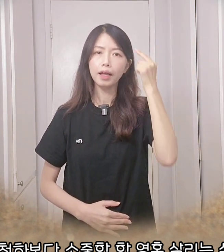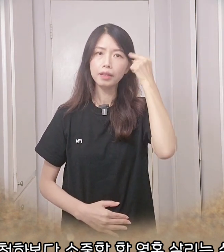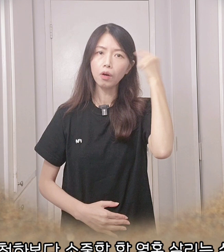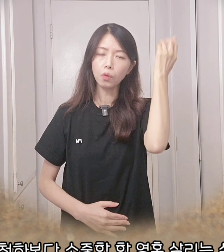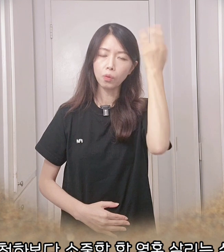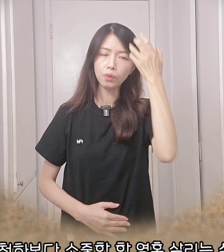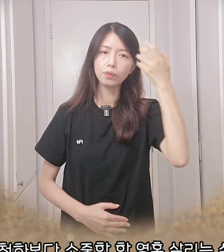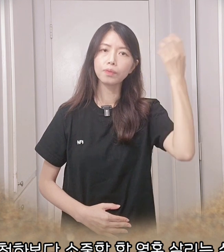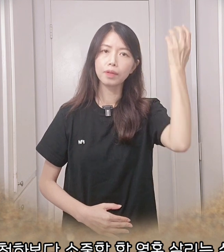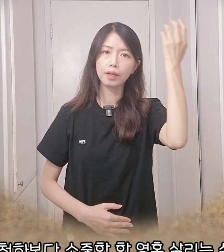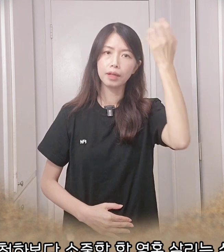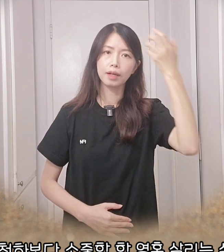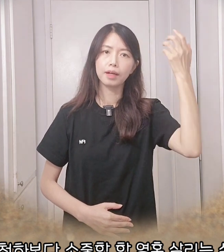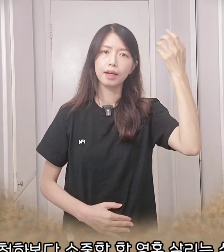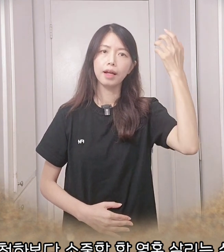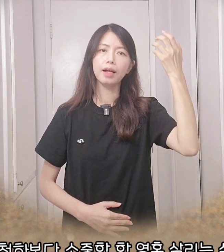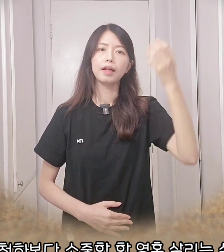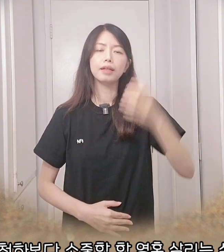한 영혼